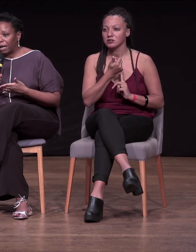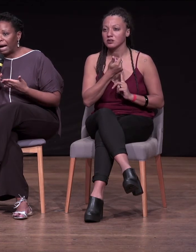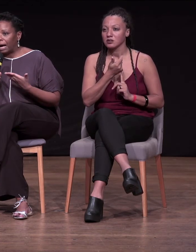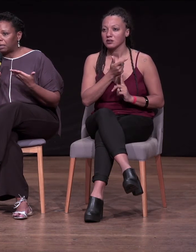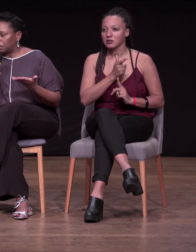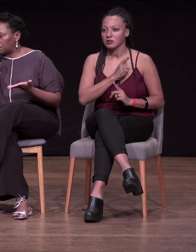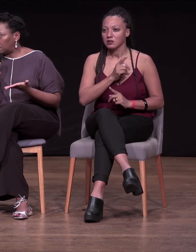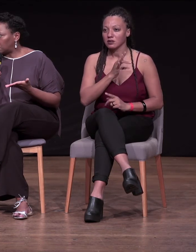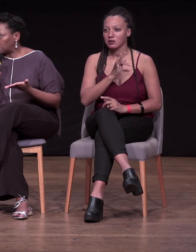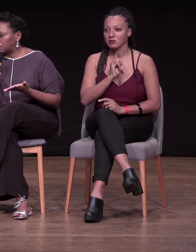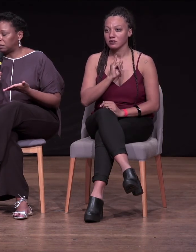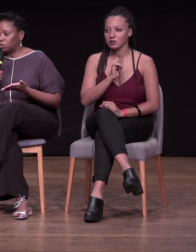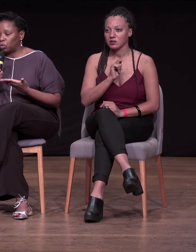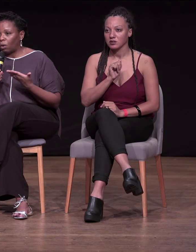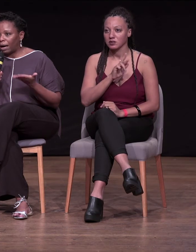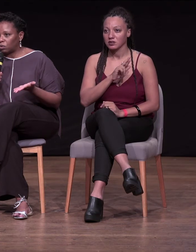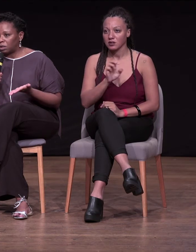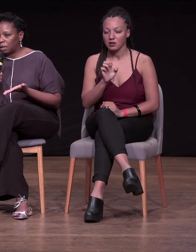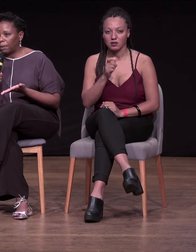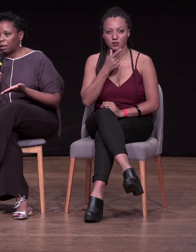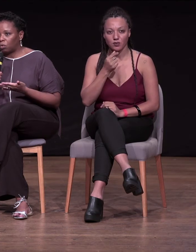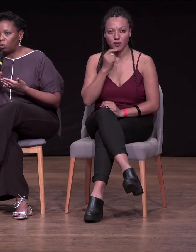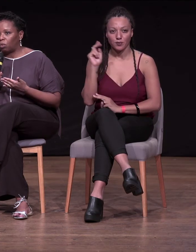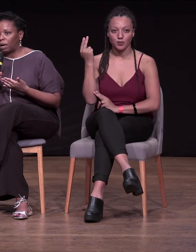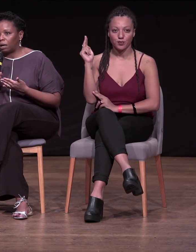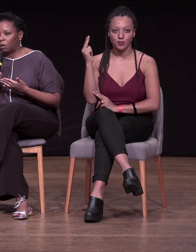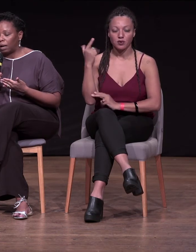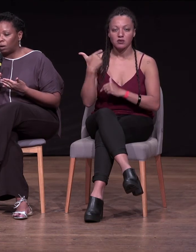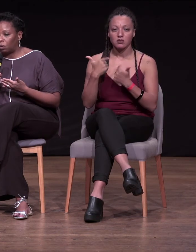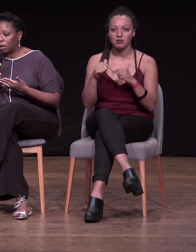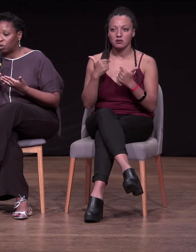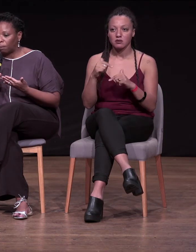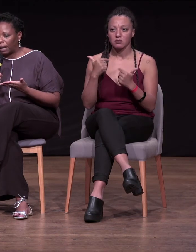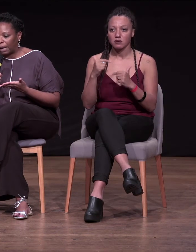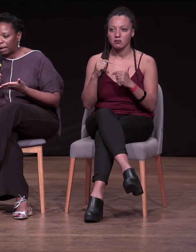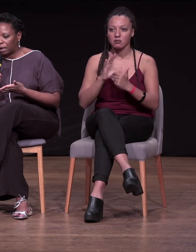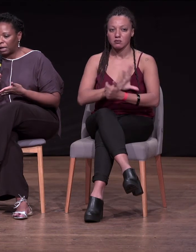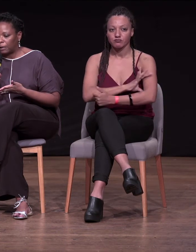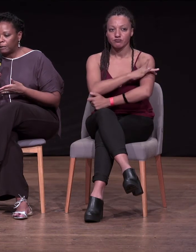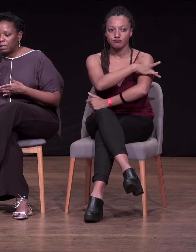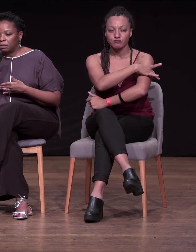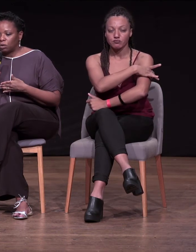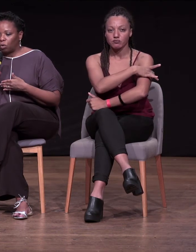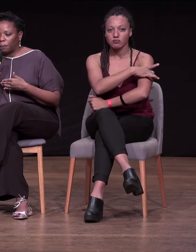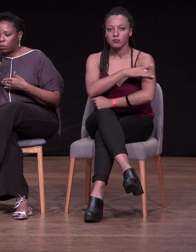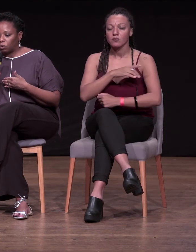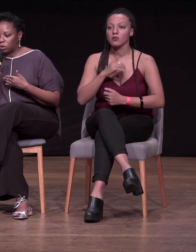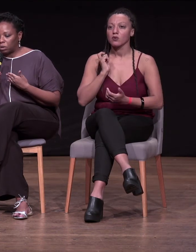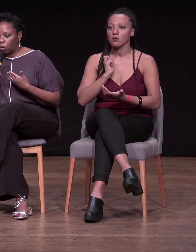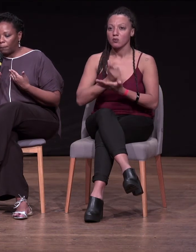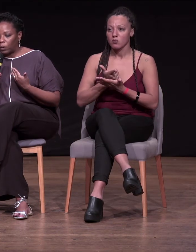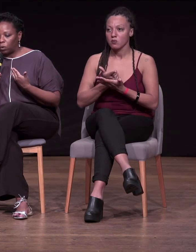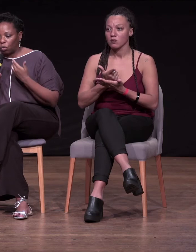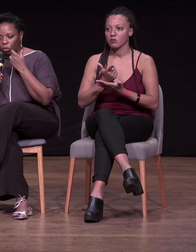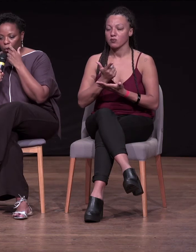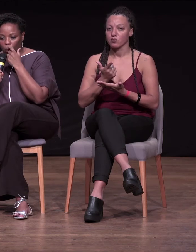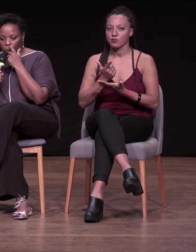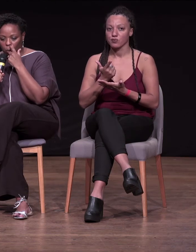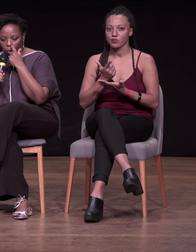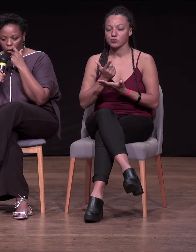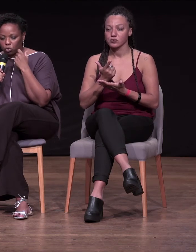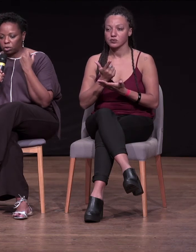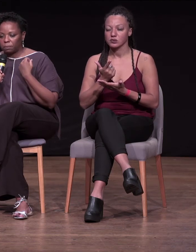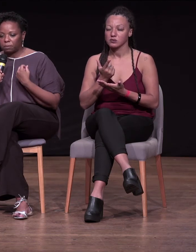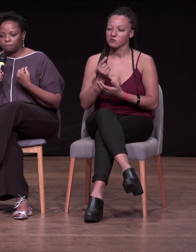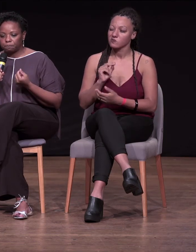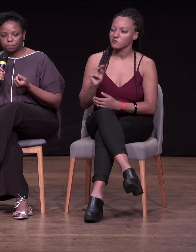um Figari, né? Esse uruguaio que trabalha com o candomblé, né? Se comprou